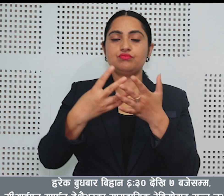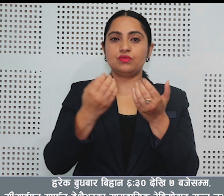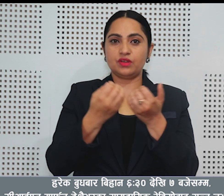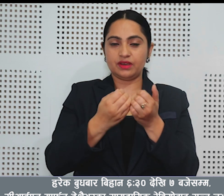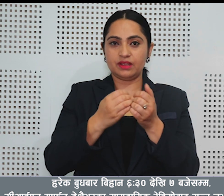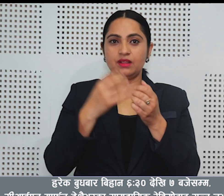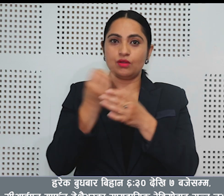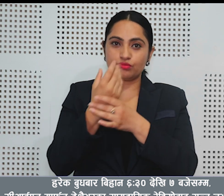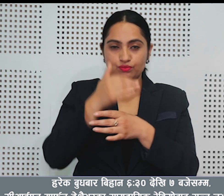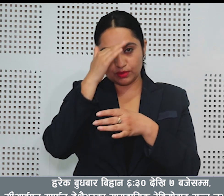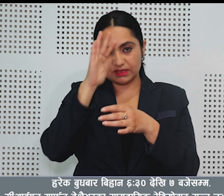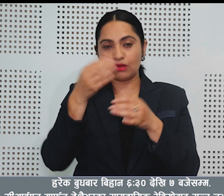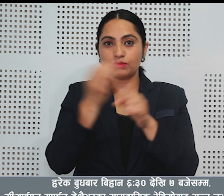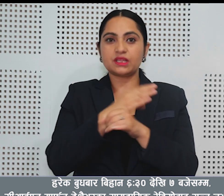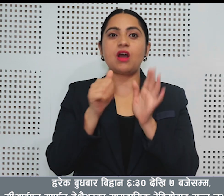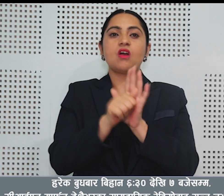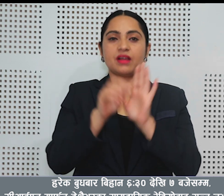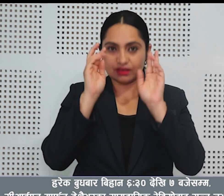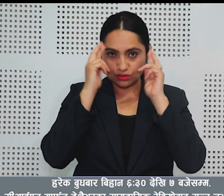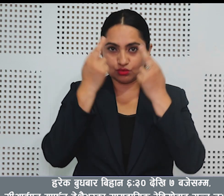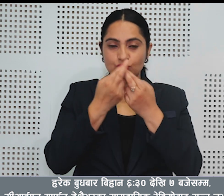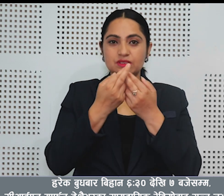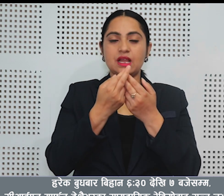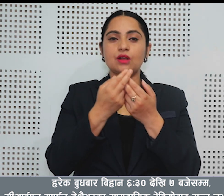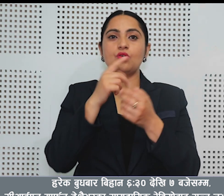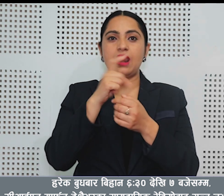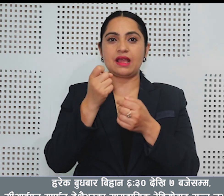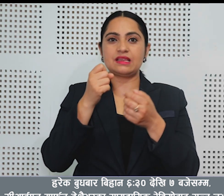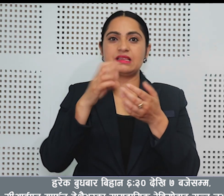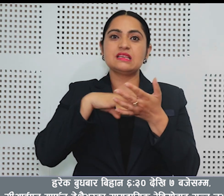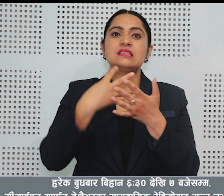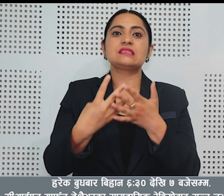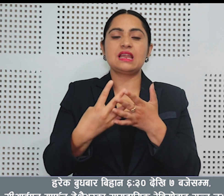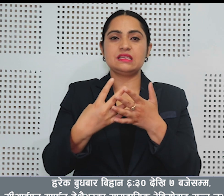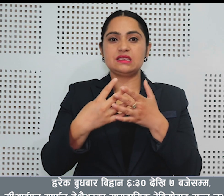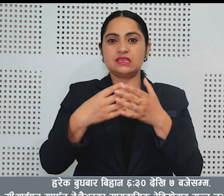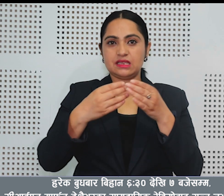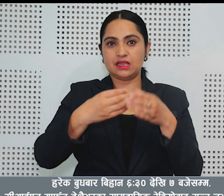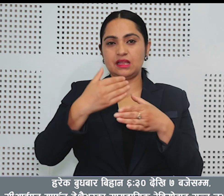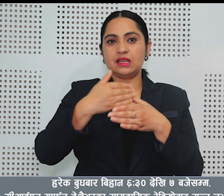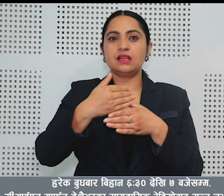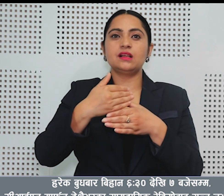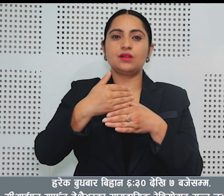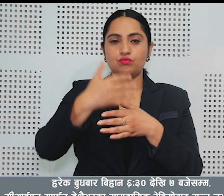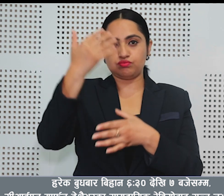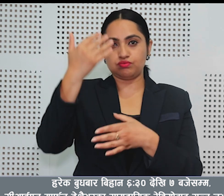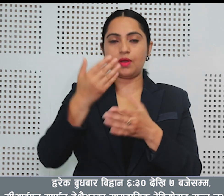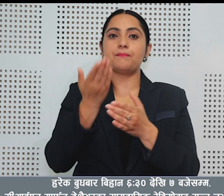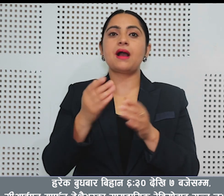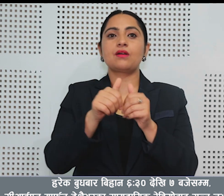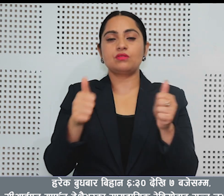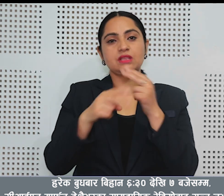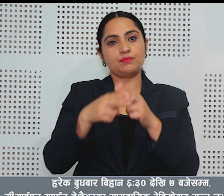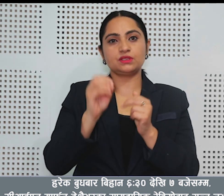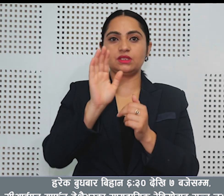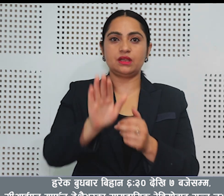अगाडि नै सुरक्षाको लागि रोकथामको लागि भनेर र त्यो बजेटबाट हामीले तारजाली तटबन्धनको लागि पनि हामीले चाहिँ माग अनुसार उहाँहरूलाई चाहिँ बजेट